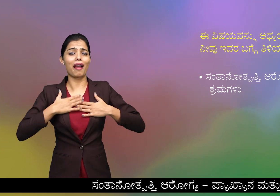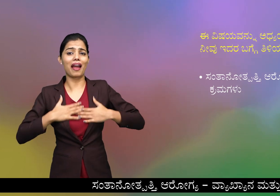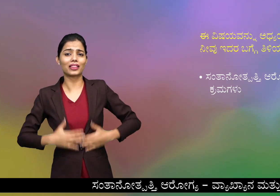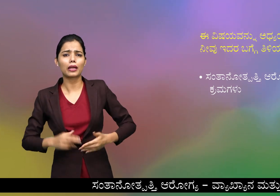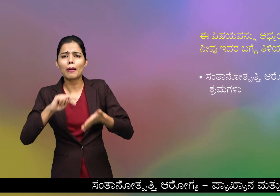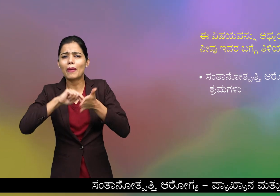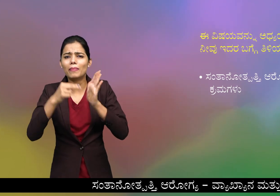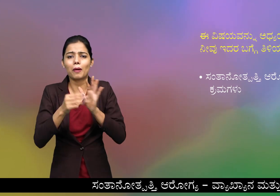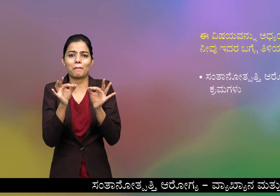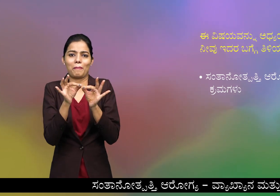ಮತ್ತು ಕ್ರಮಗಳು.